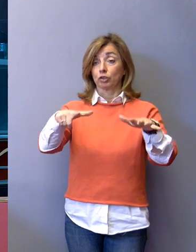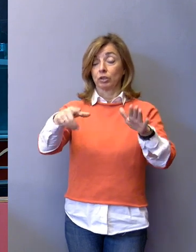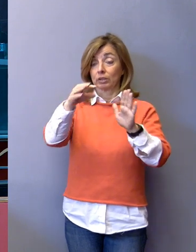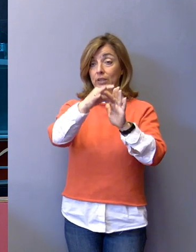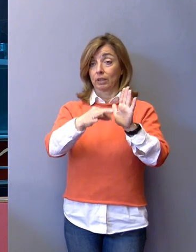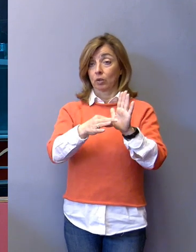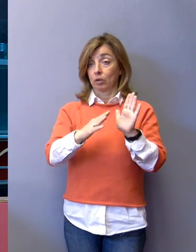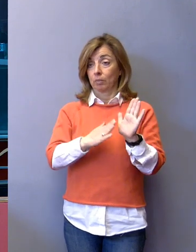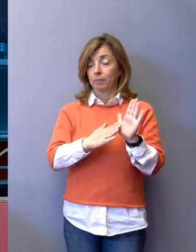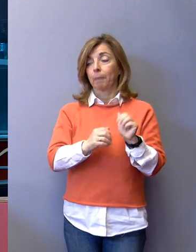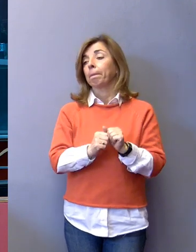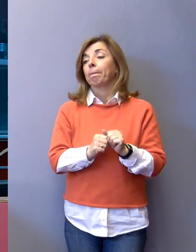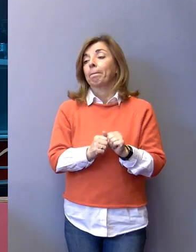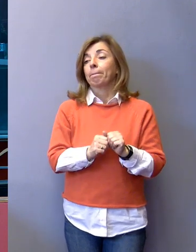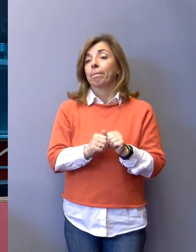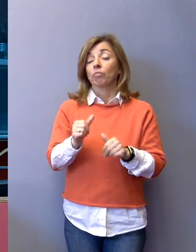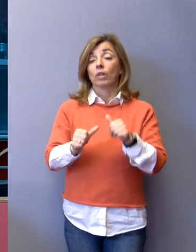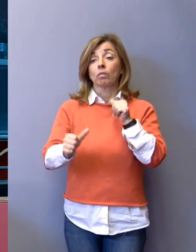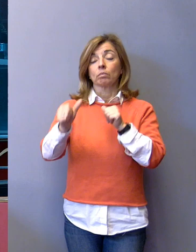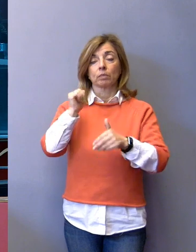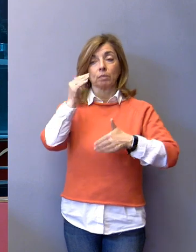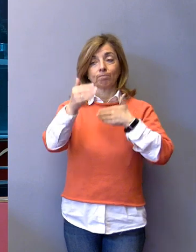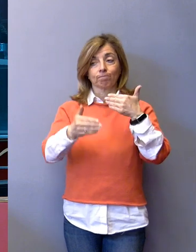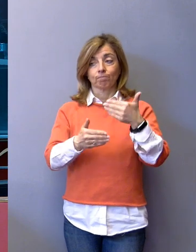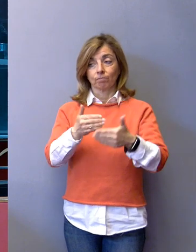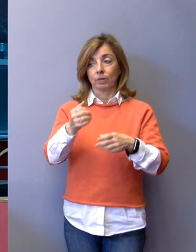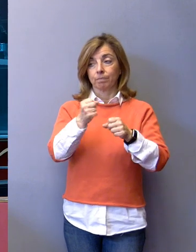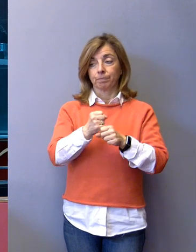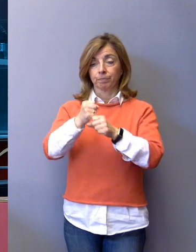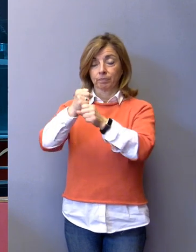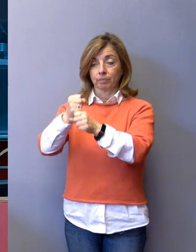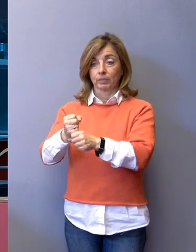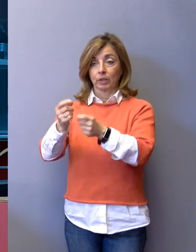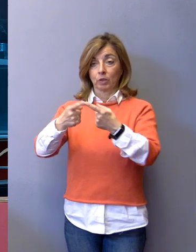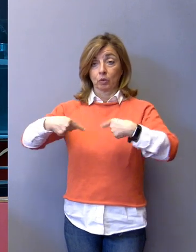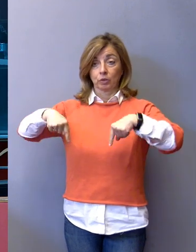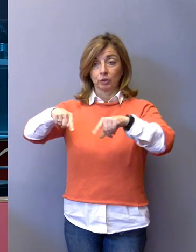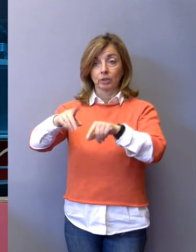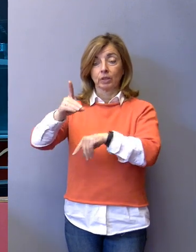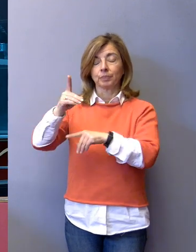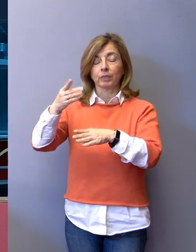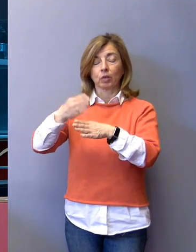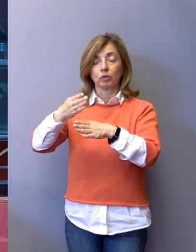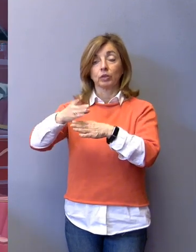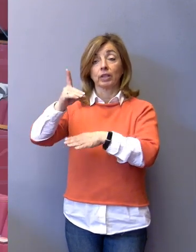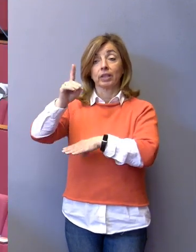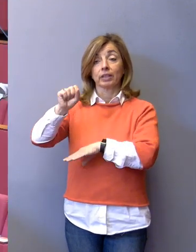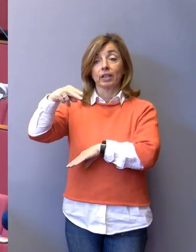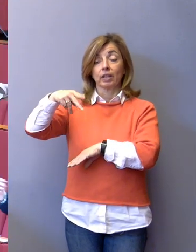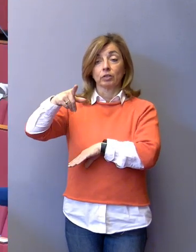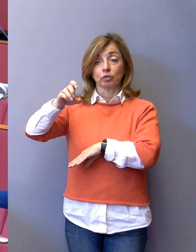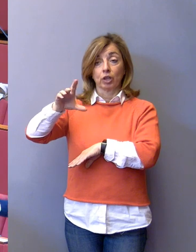regolamento prima di procedere naturalmente cedo la parola al consigliere D'Angelo per mozione